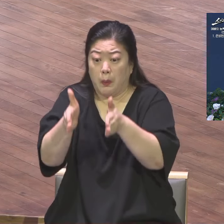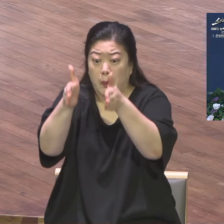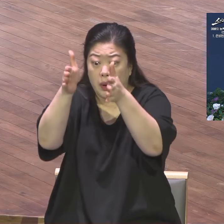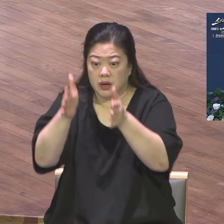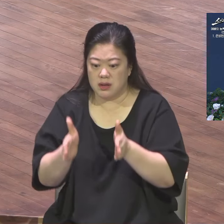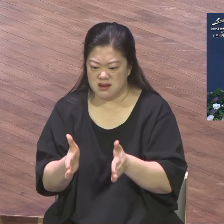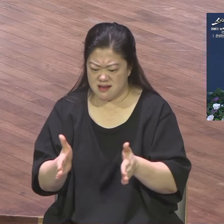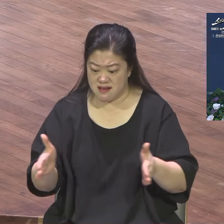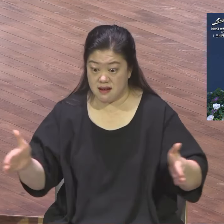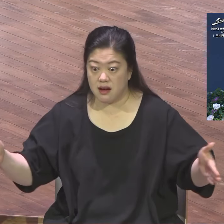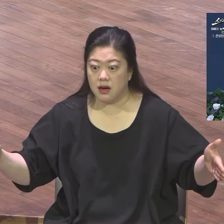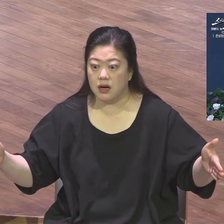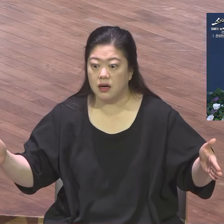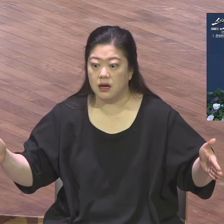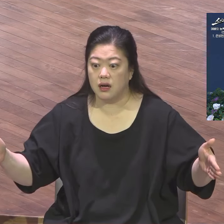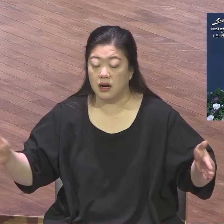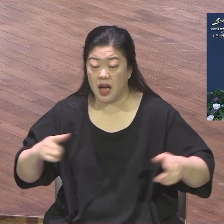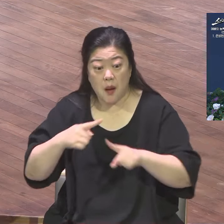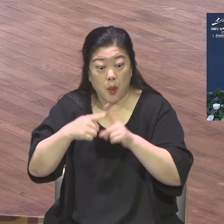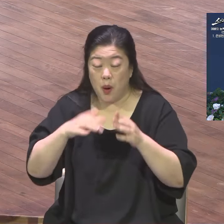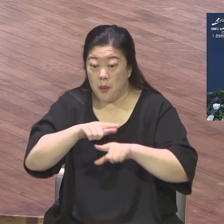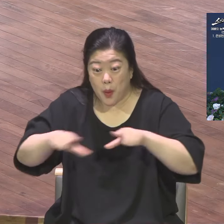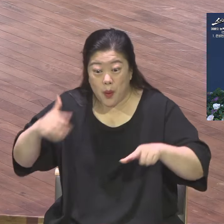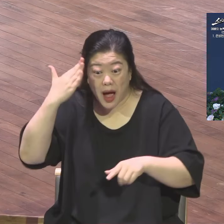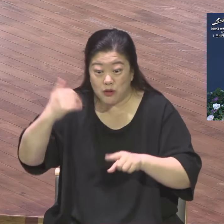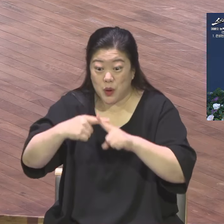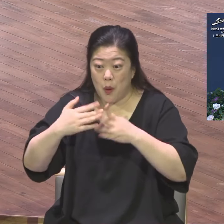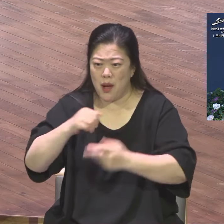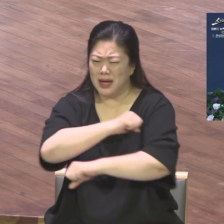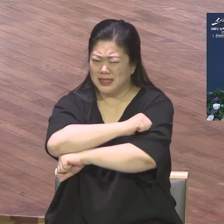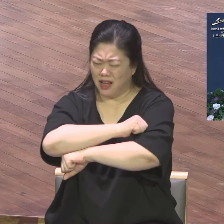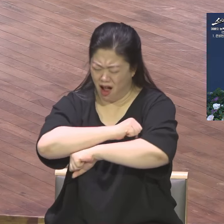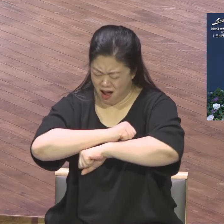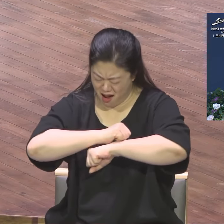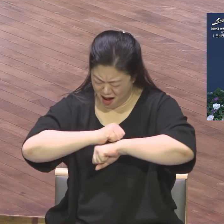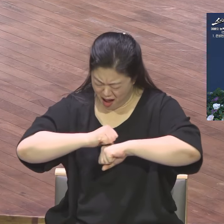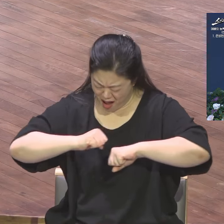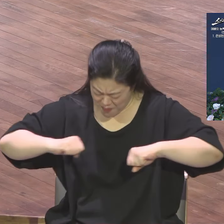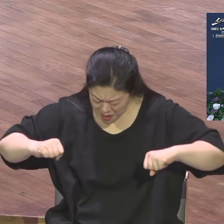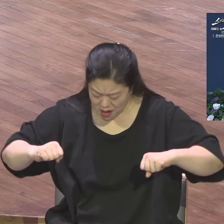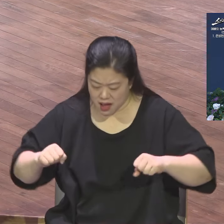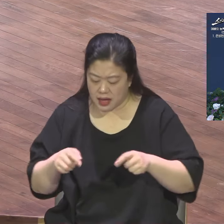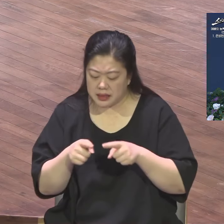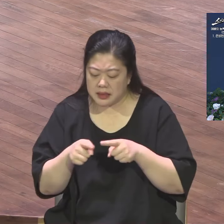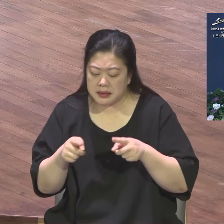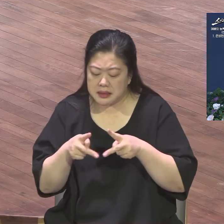허겁지겁 올라가지 말라는 것입니다. 허겁지겁하면 넘어지고 자빠져.